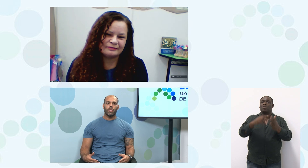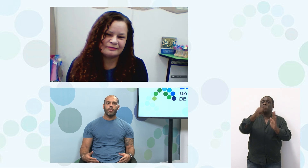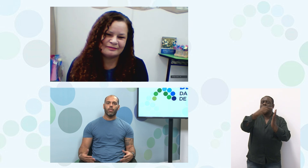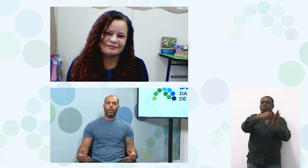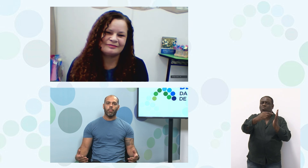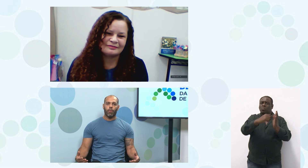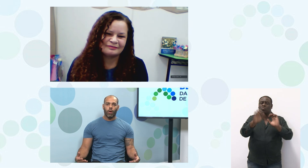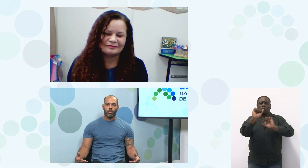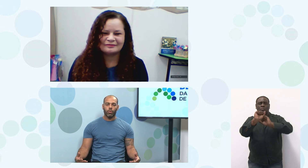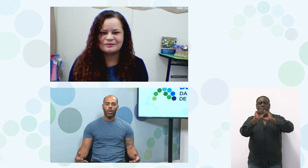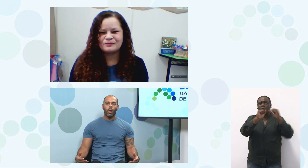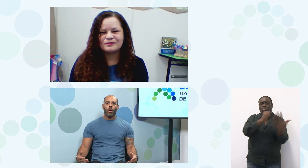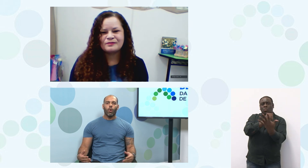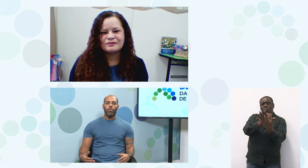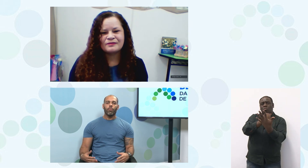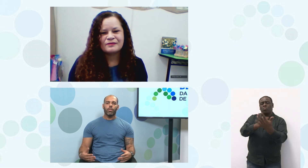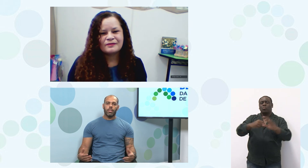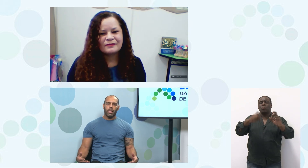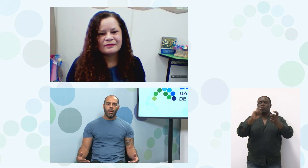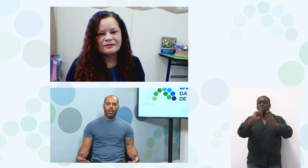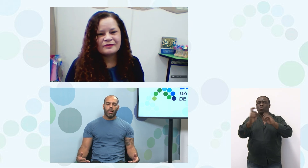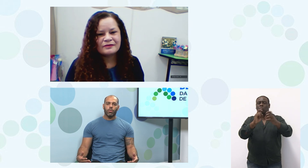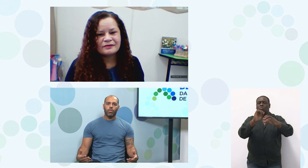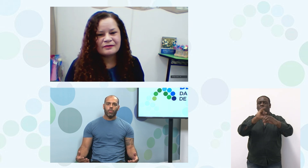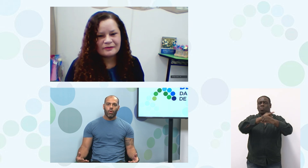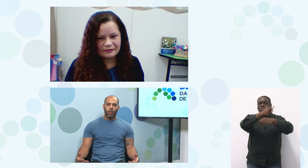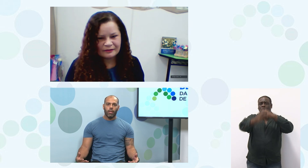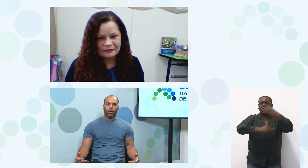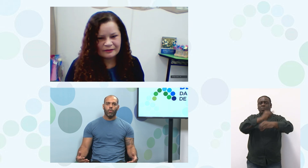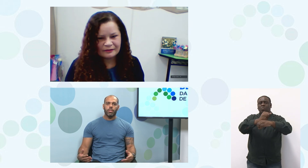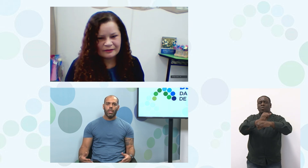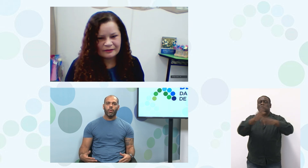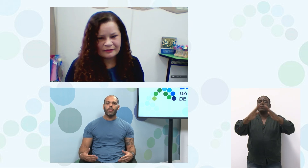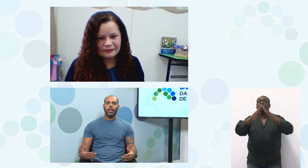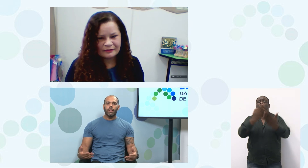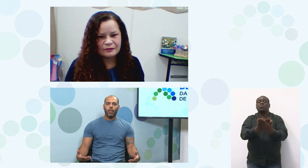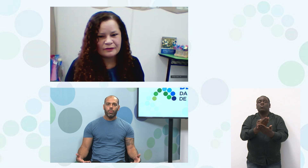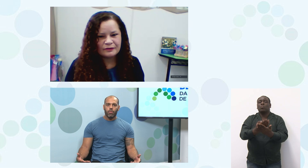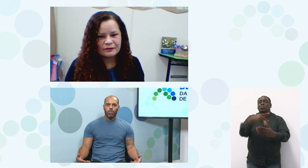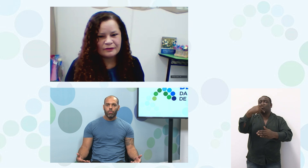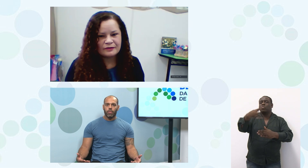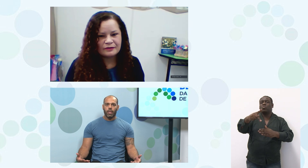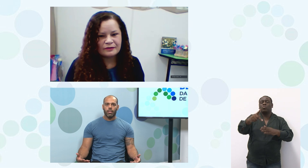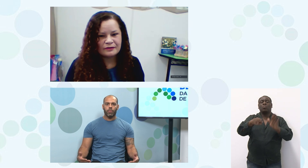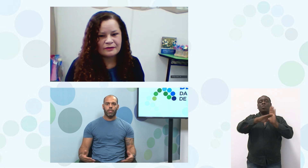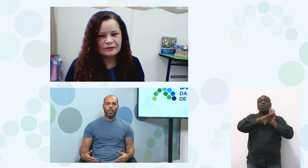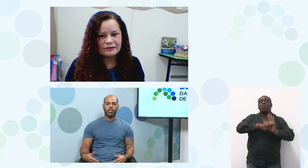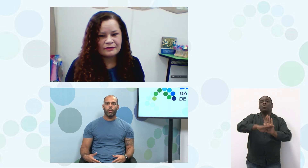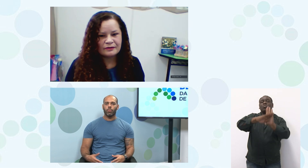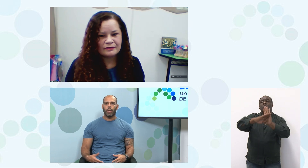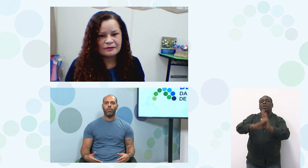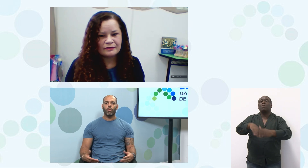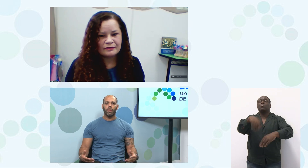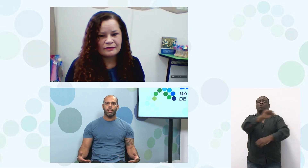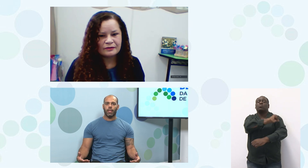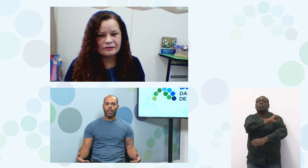de ensino remoto, como você, na sua escola, conseguiu atender os seus estudantes? Vocês encontraram alguma